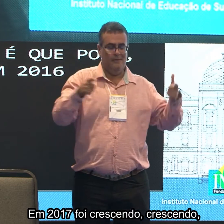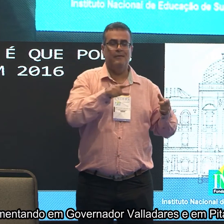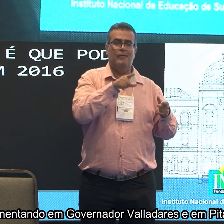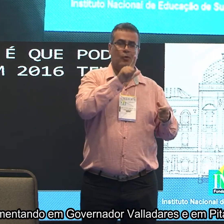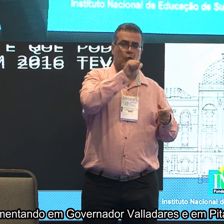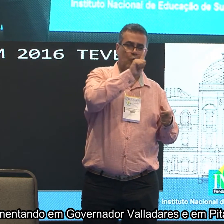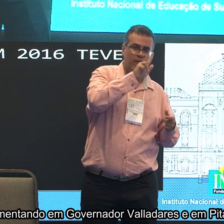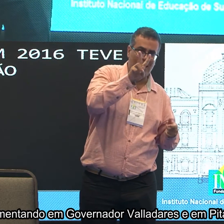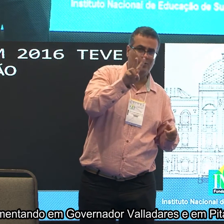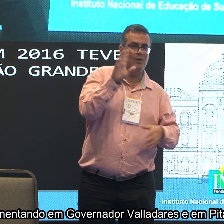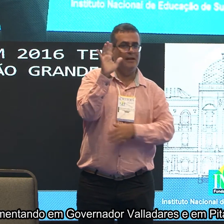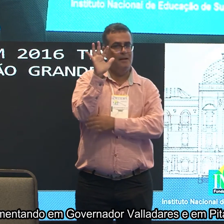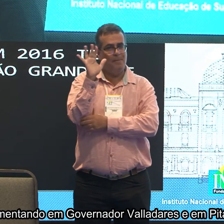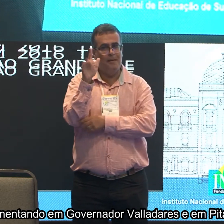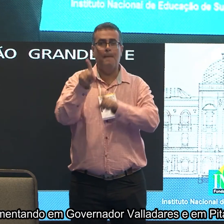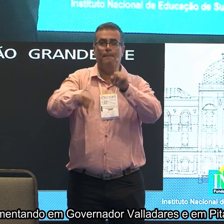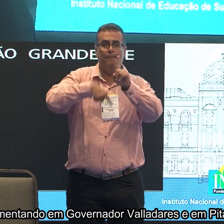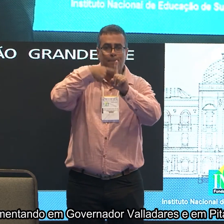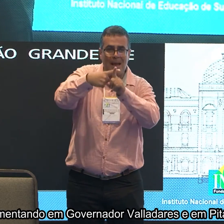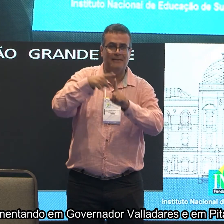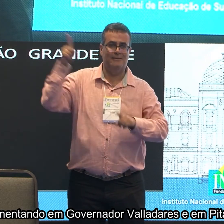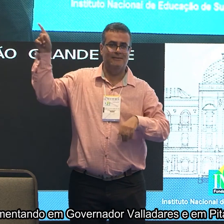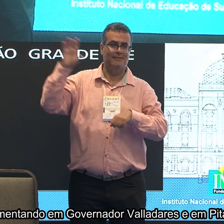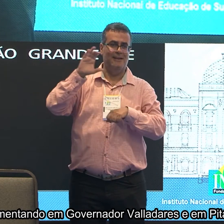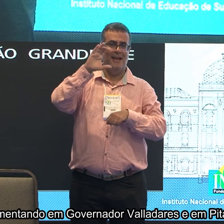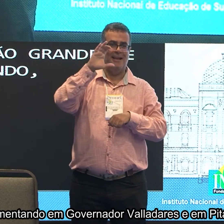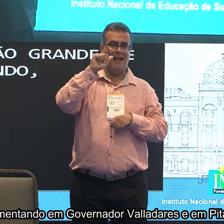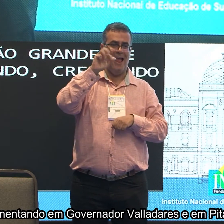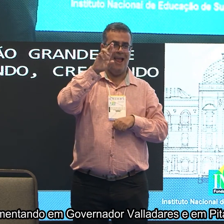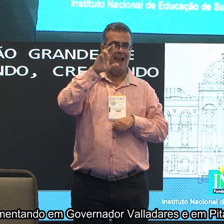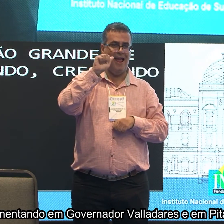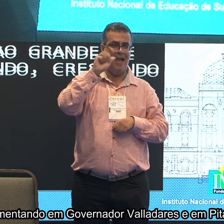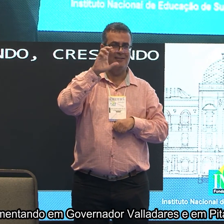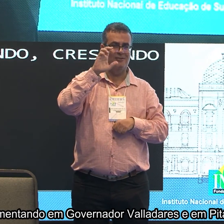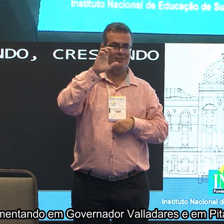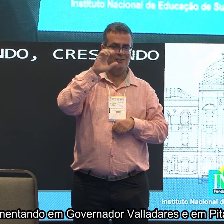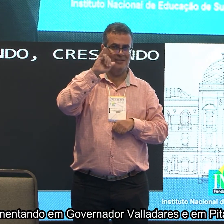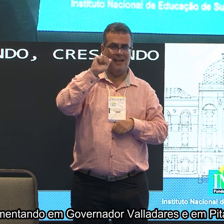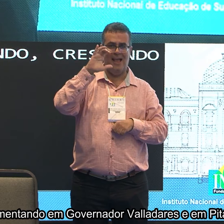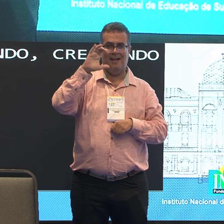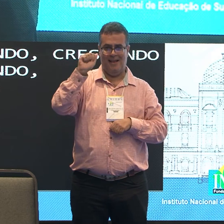e isso foi aumentando em Governador Valadares, em Pitágoras,